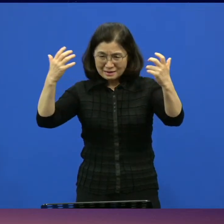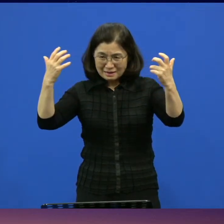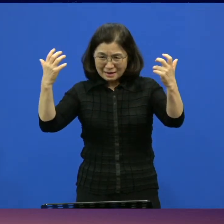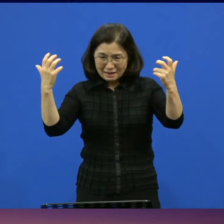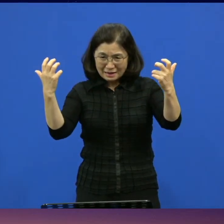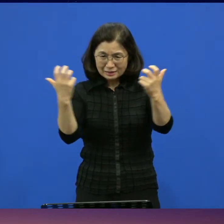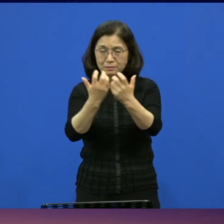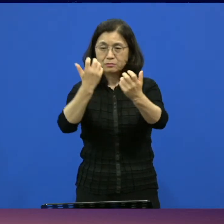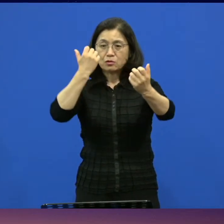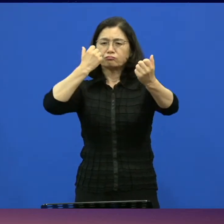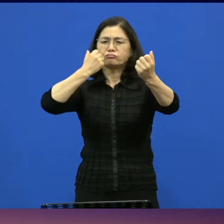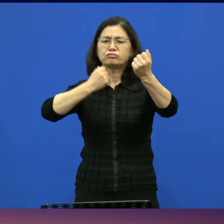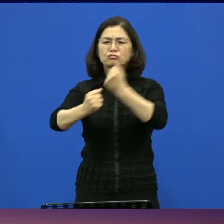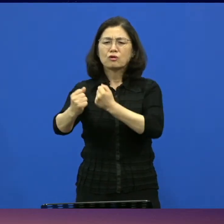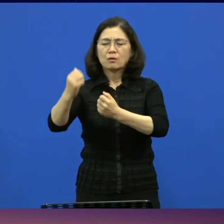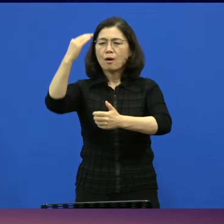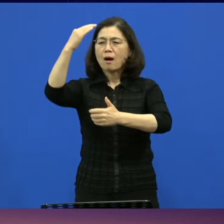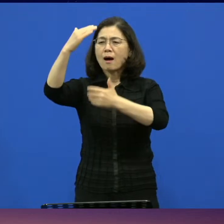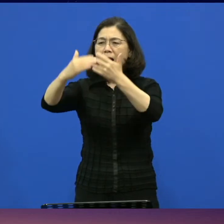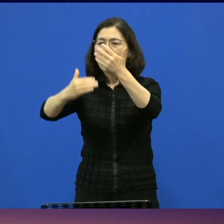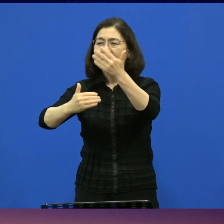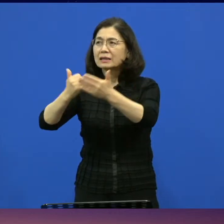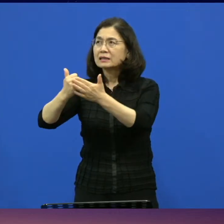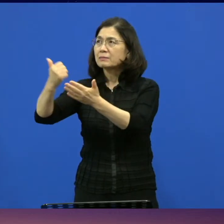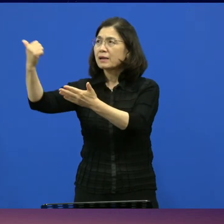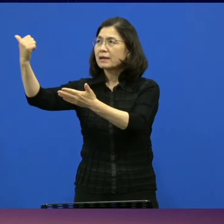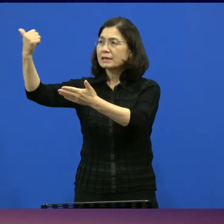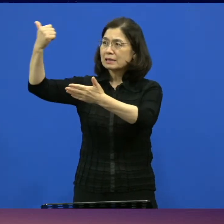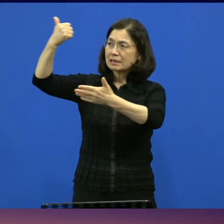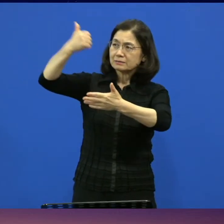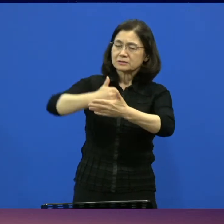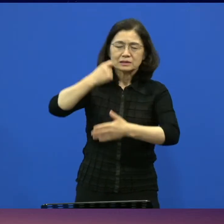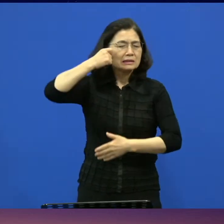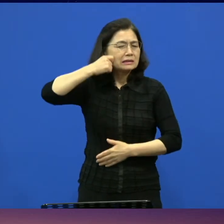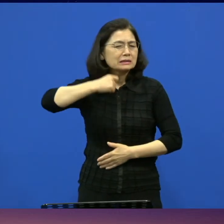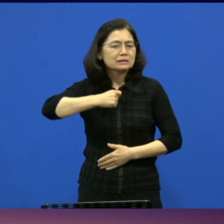임재를 못 느끼고 가시는 분들 있을까요? 없을까요?